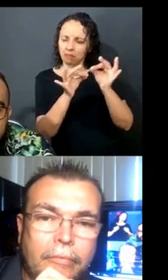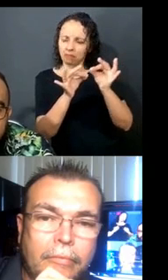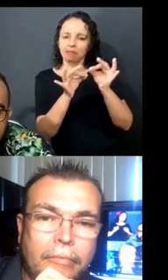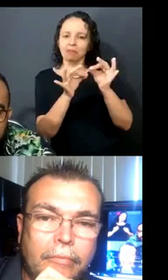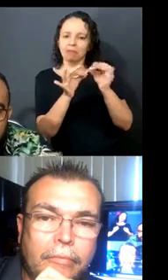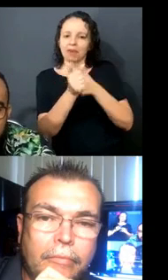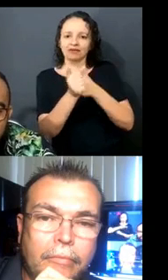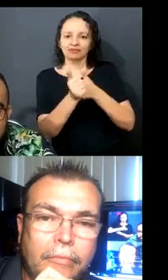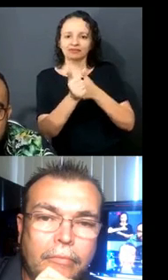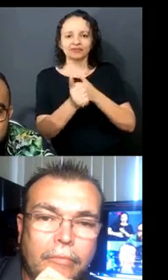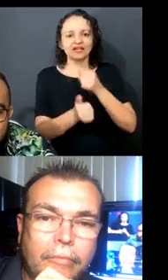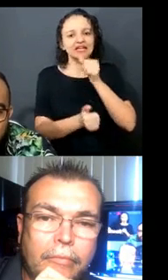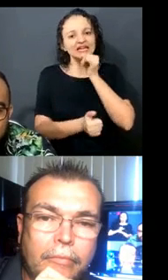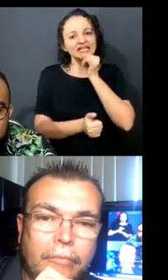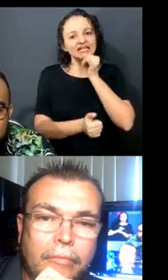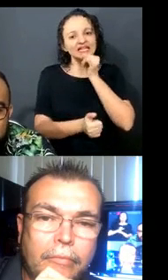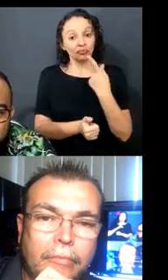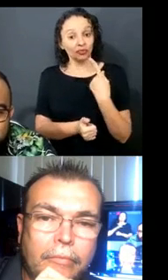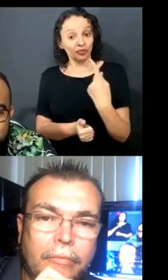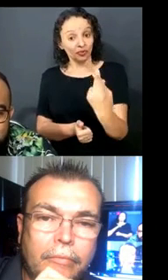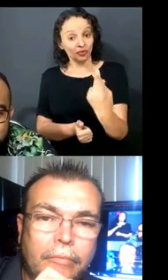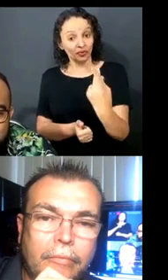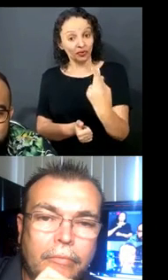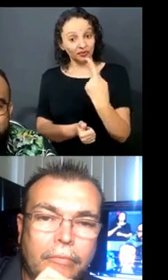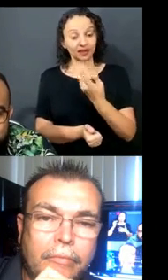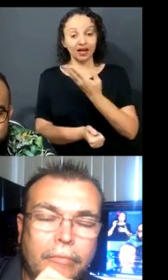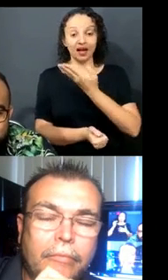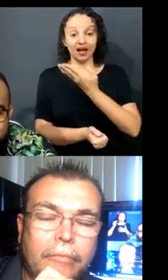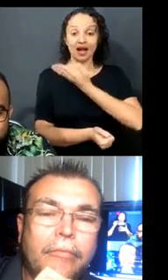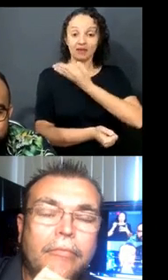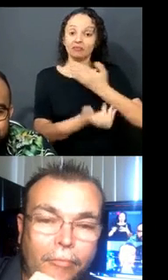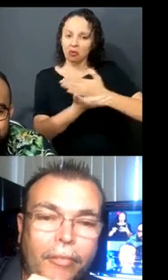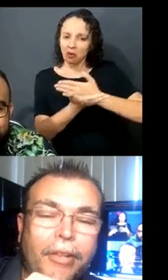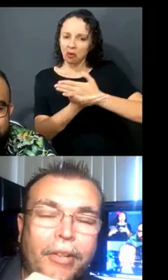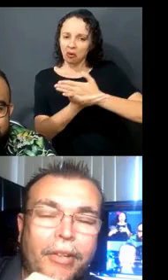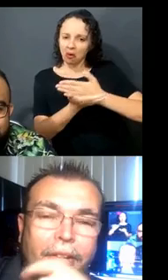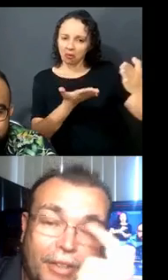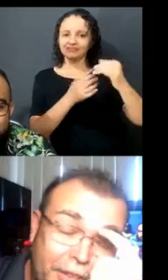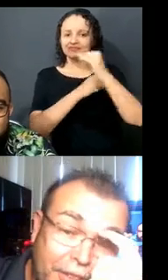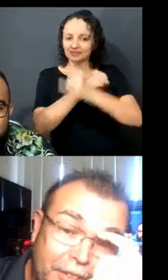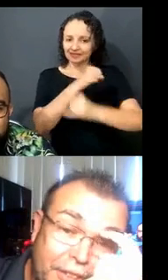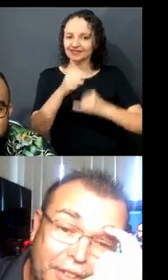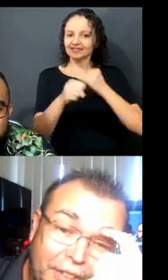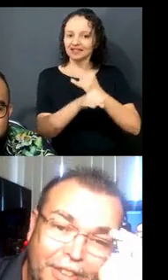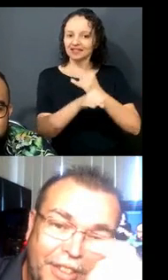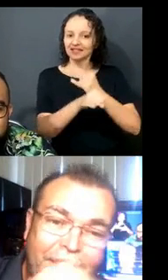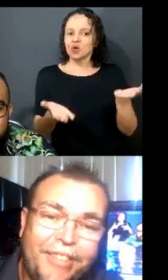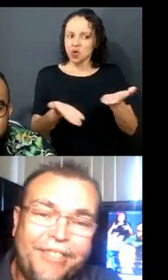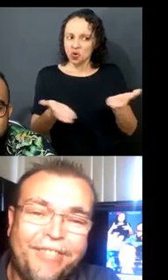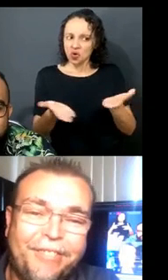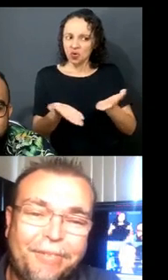positivo. Por exemplo, nós começamos uma amizade dessa maneira, né? Estamos aqui hoje